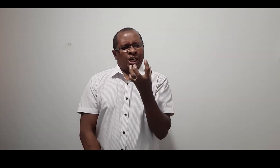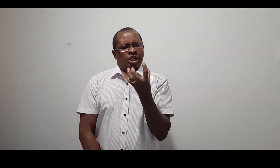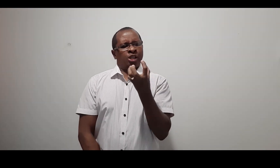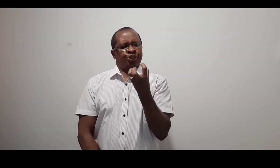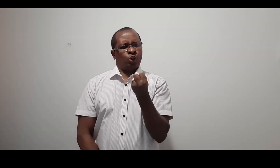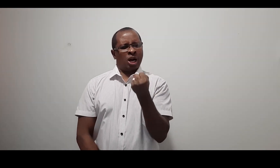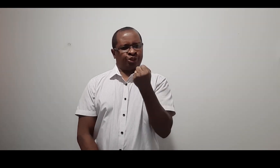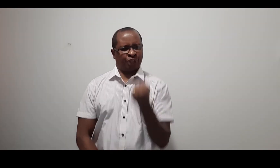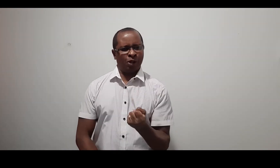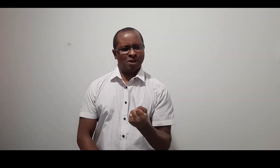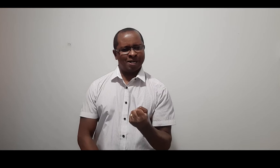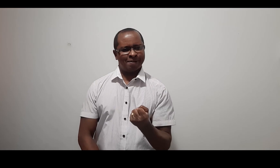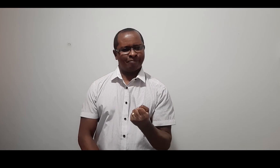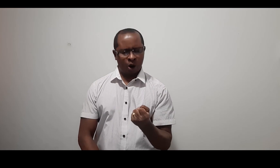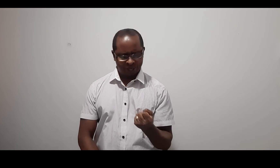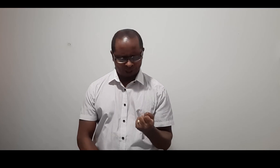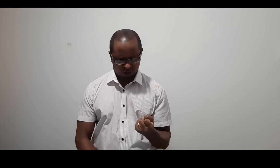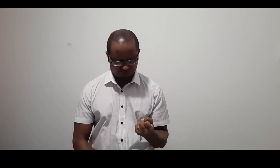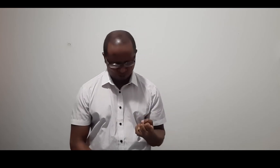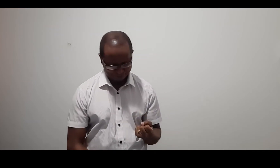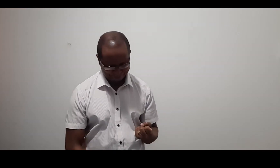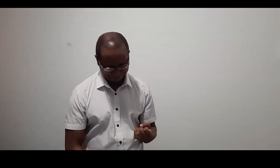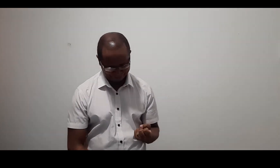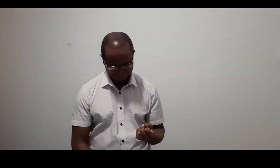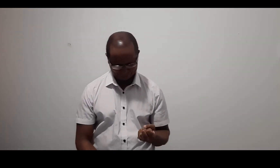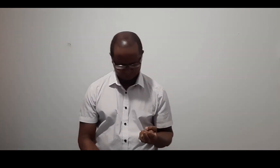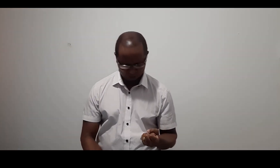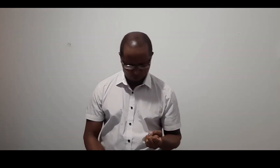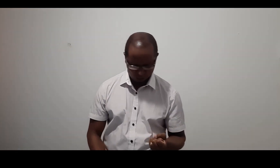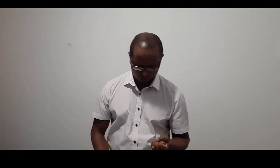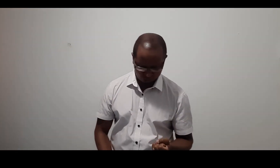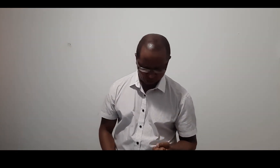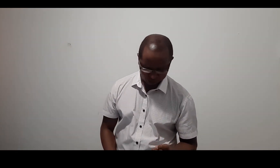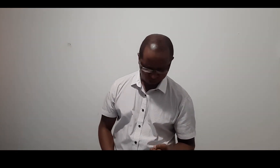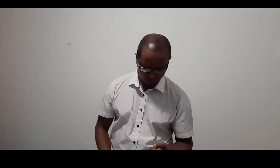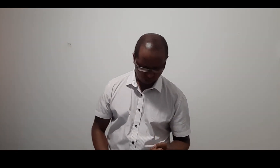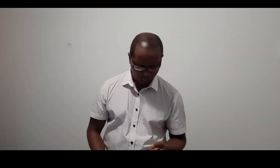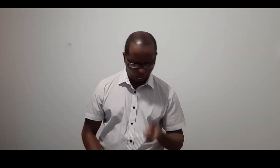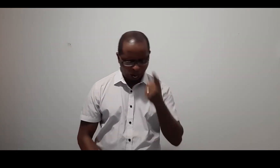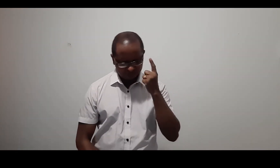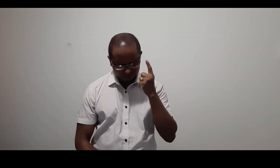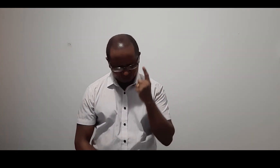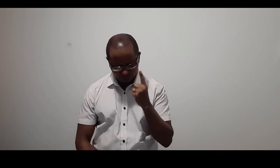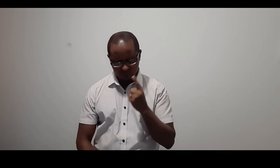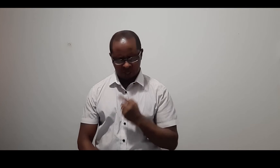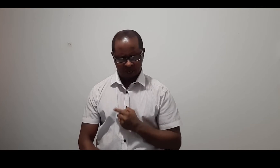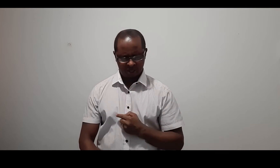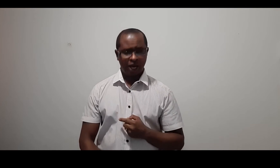fitehirizana ny finoana velona ao anatin'ny fo romana toko fahafolo ladiny fahafolo amin'ny fo ny inoana azo